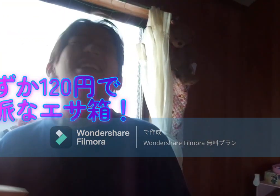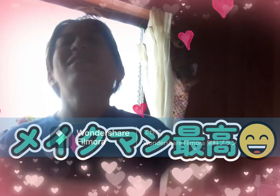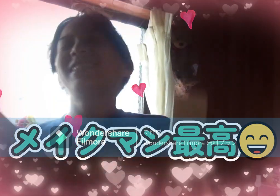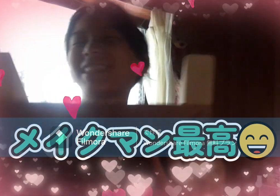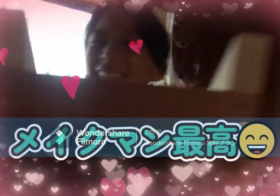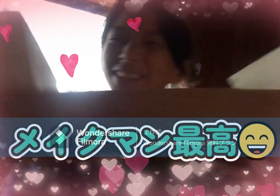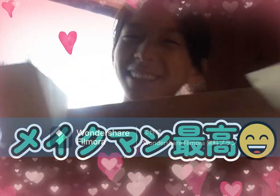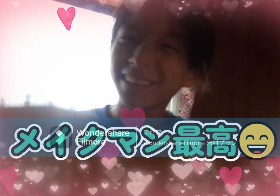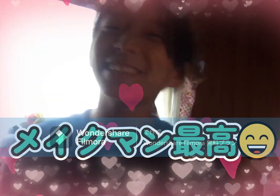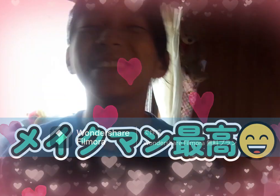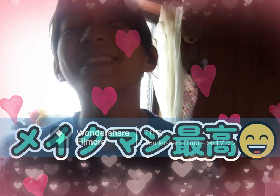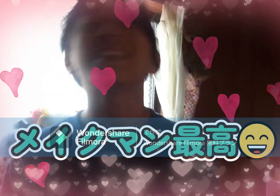マン最高よ。